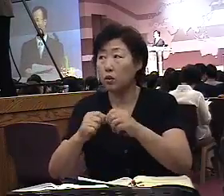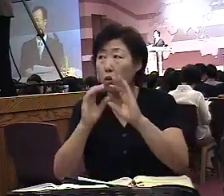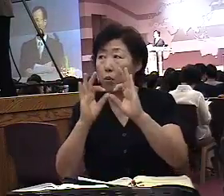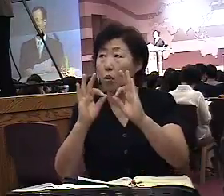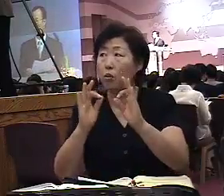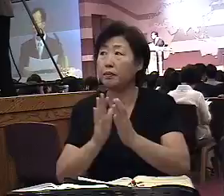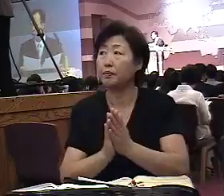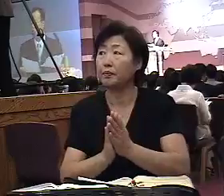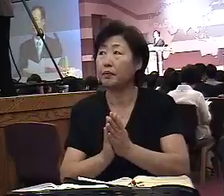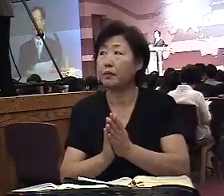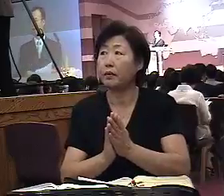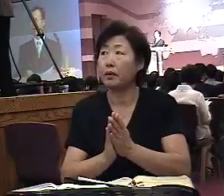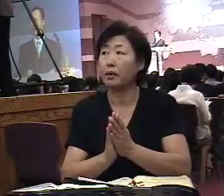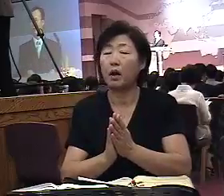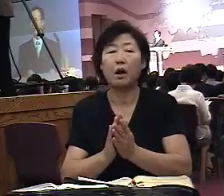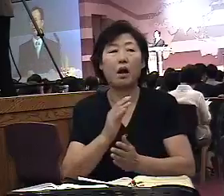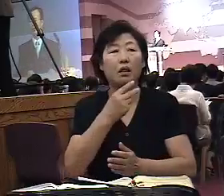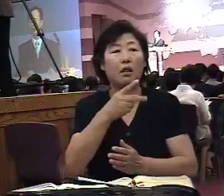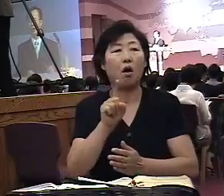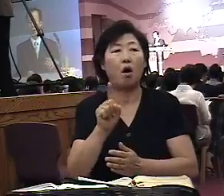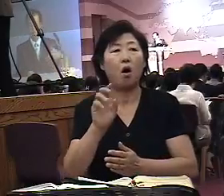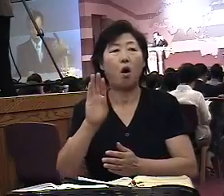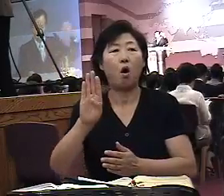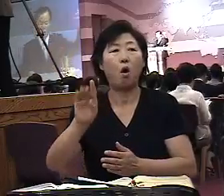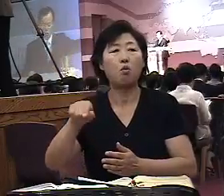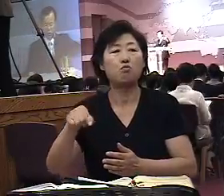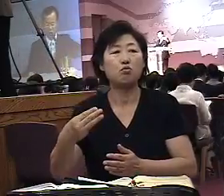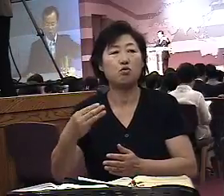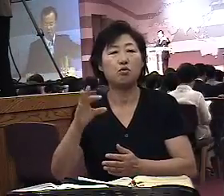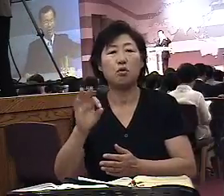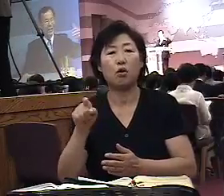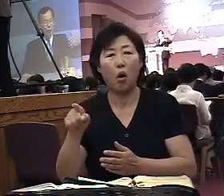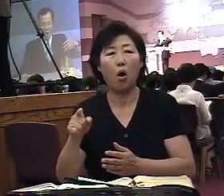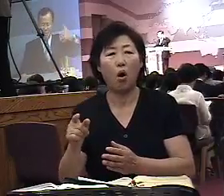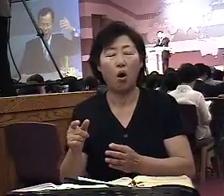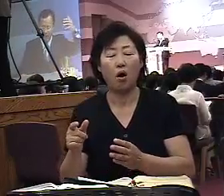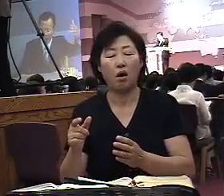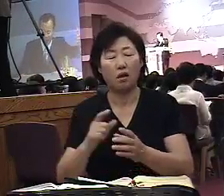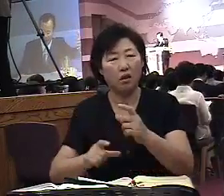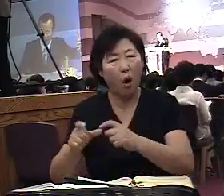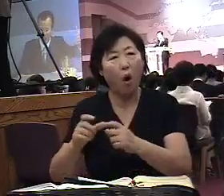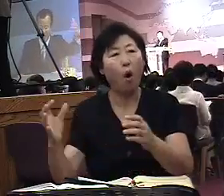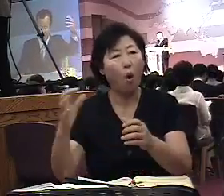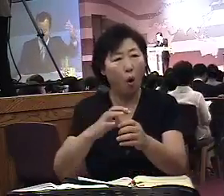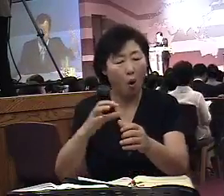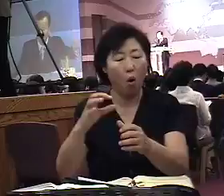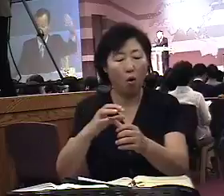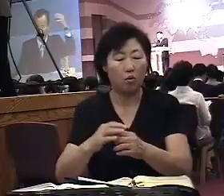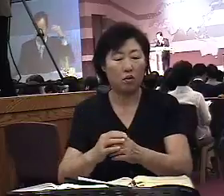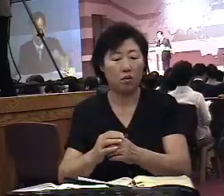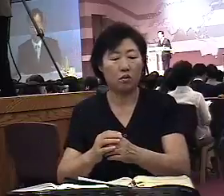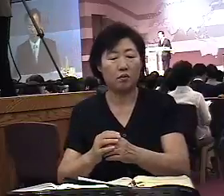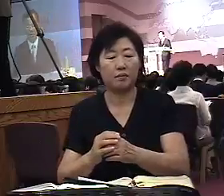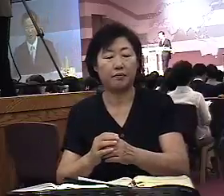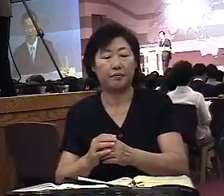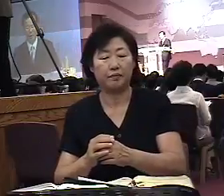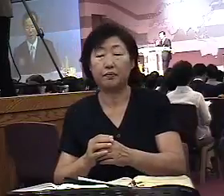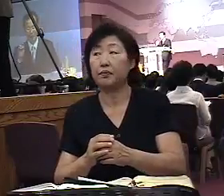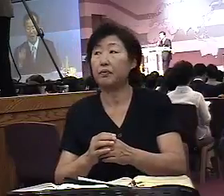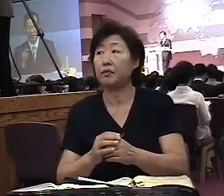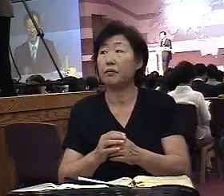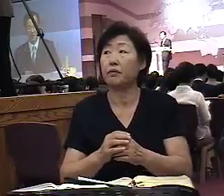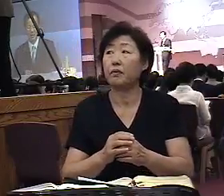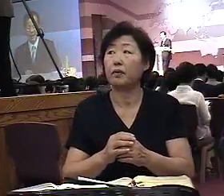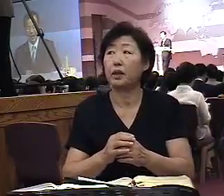보겠습니다. 더불어 주셨다고 말씀하시죠? 더불어 주신 것이다. It was added to you